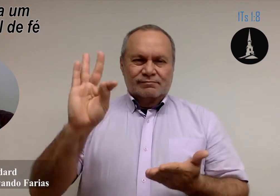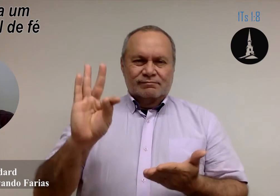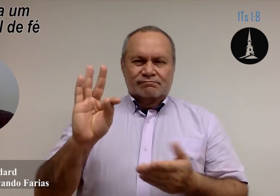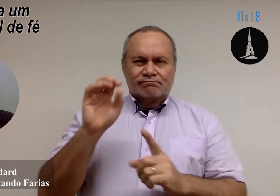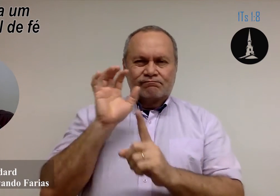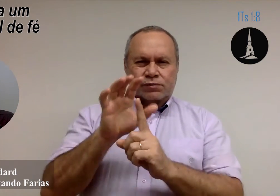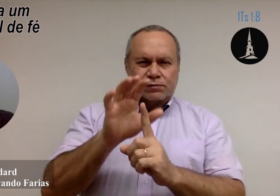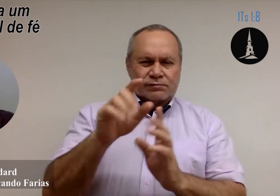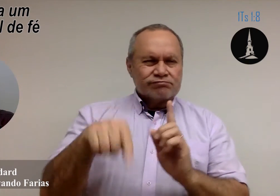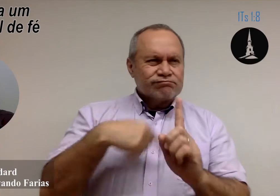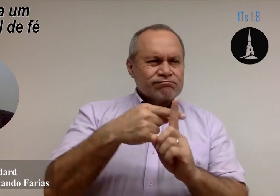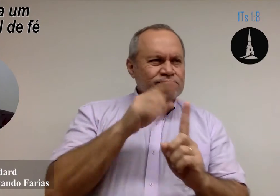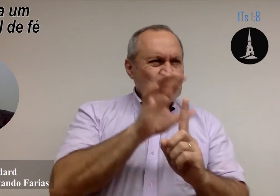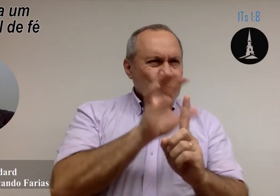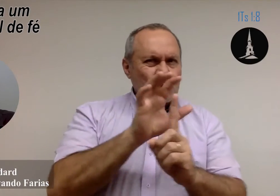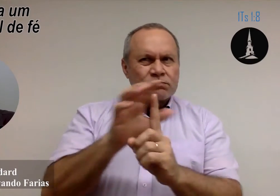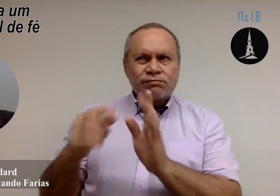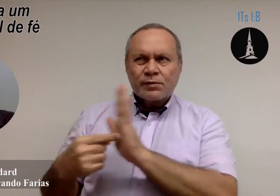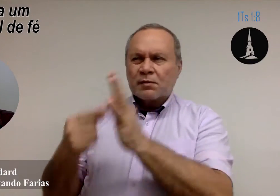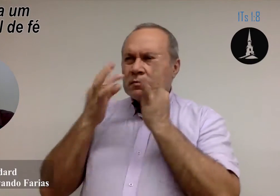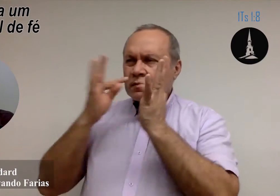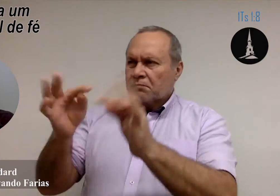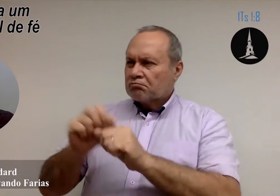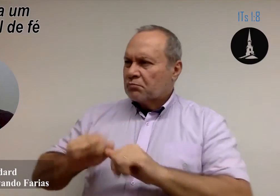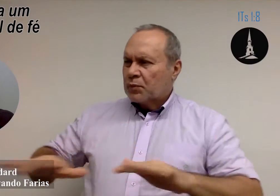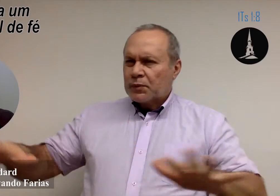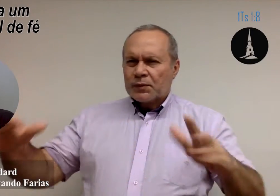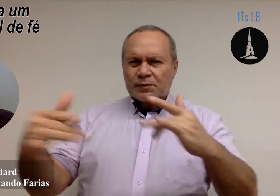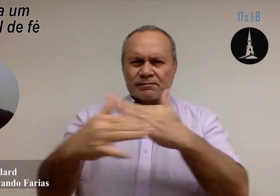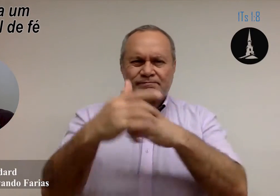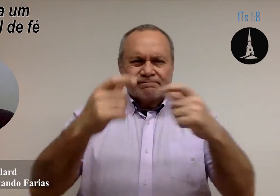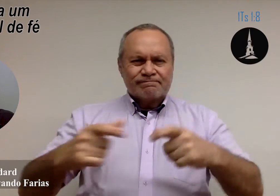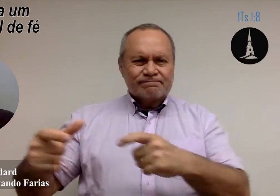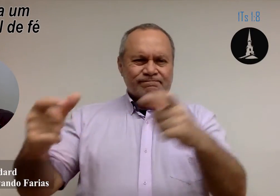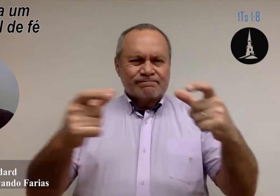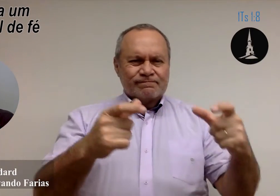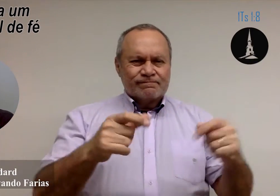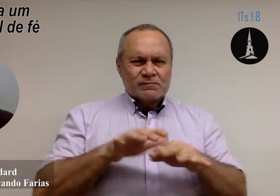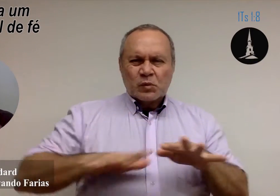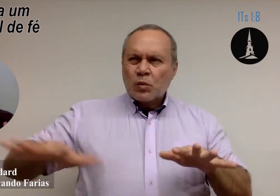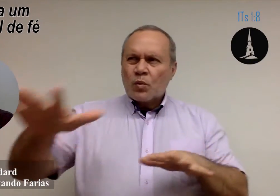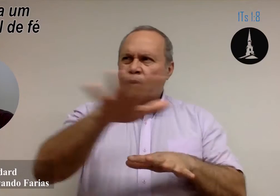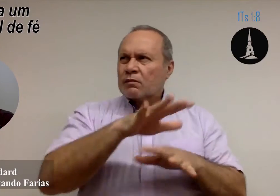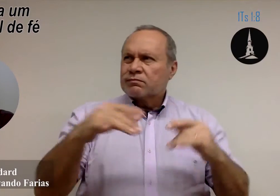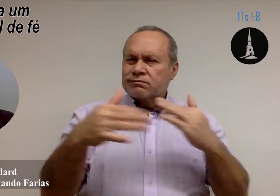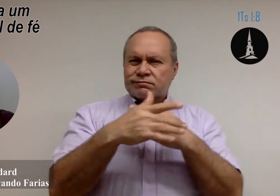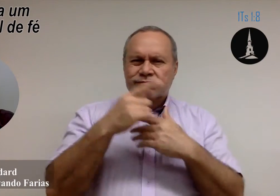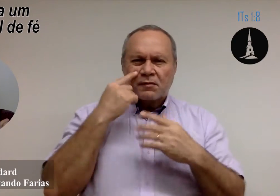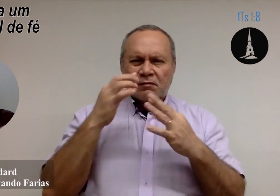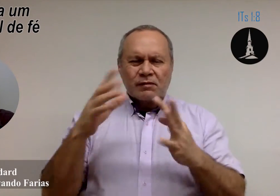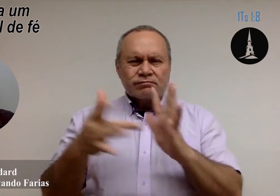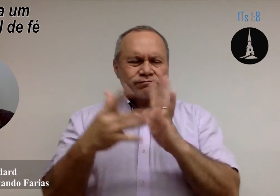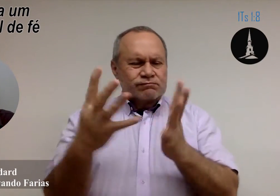sua região, pessoas que estavam espalhadas em várias partes daquela região,